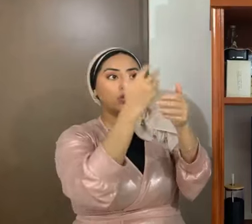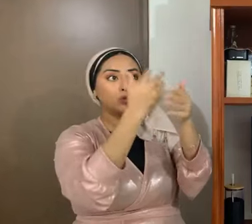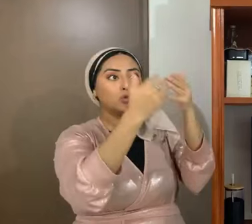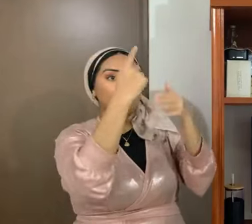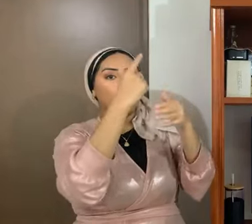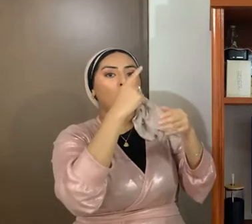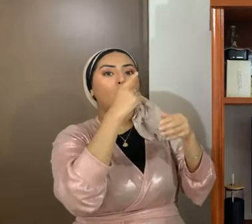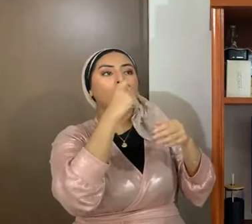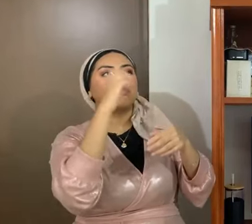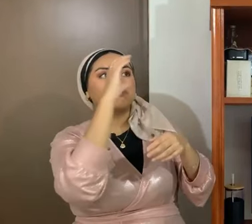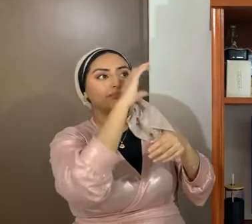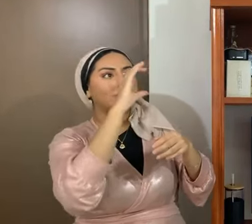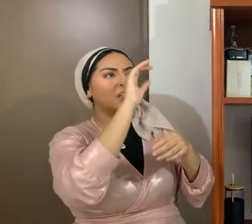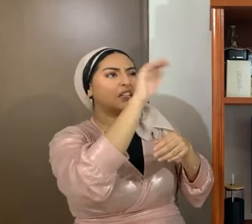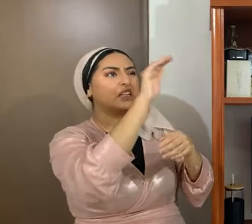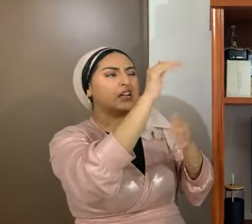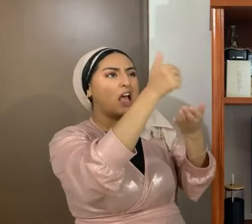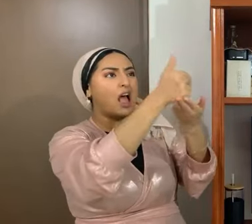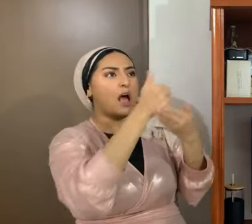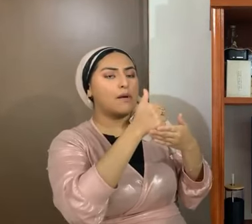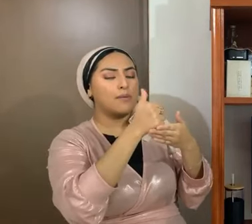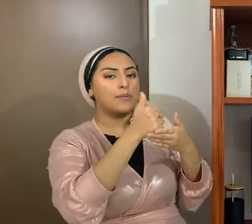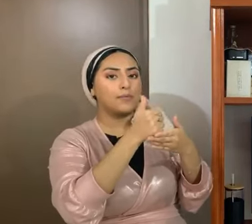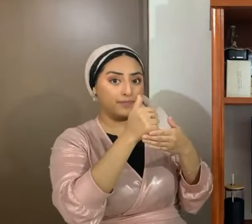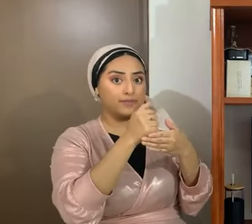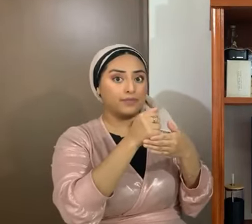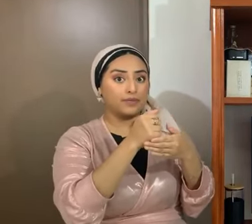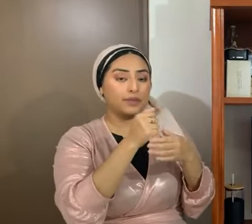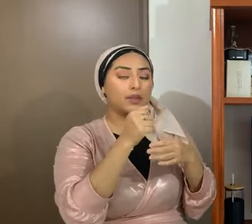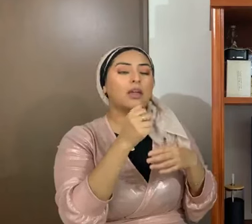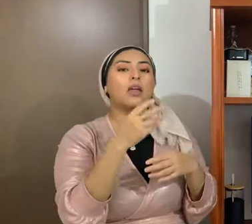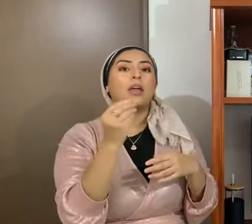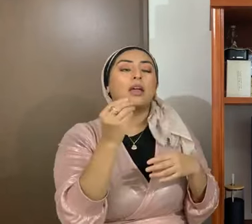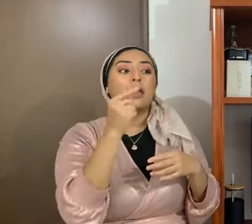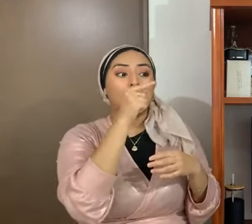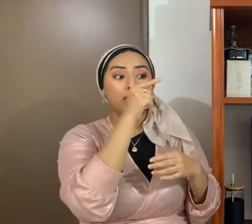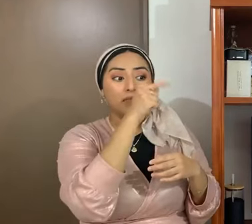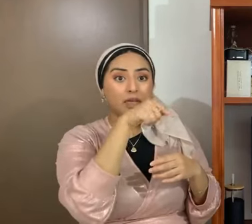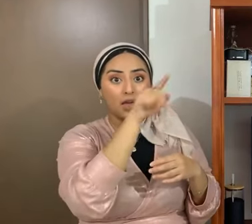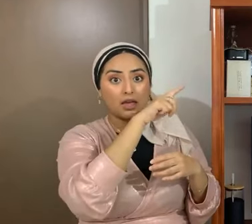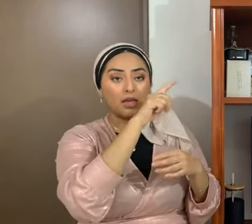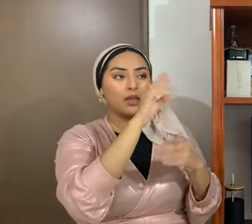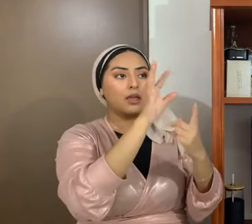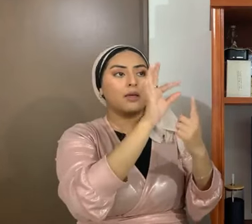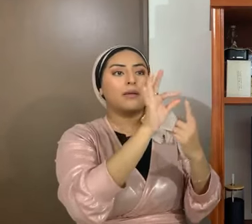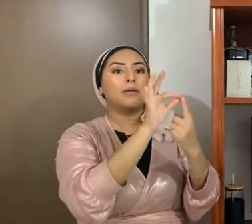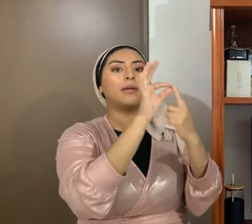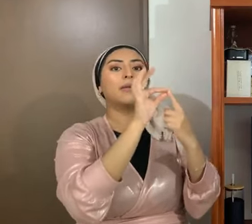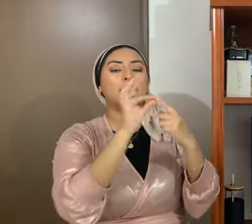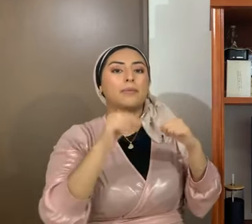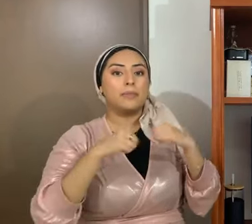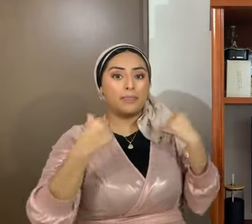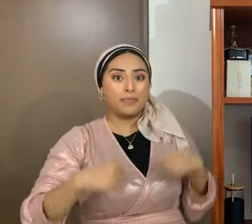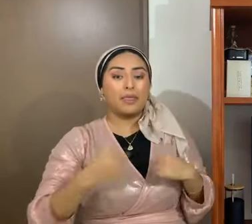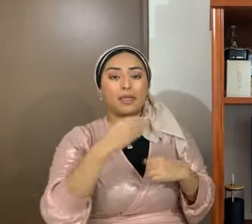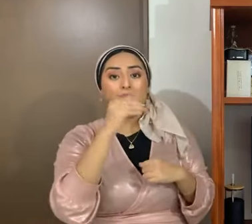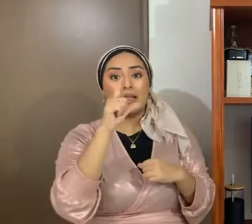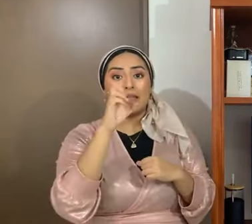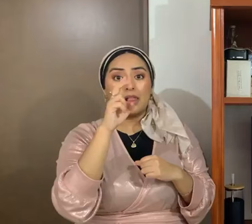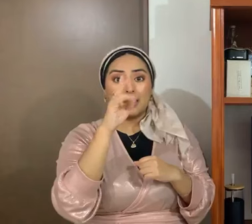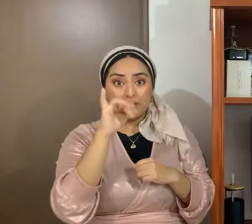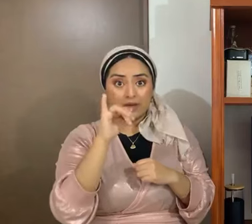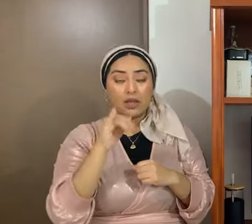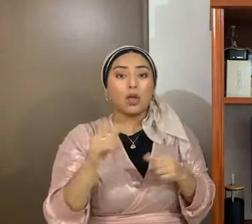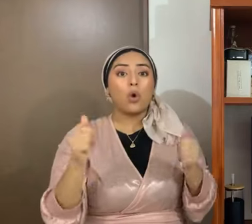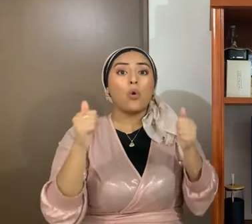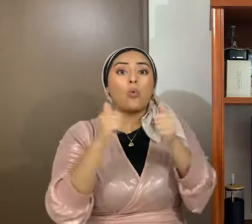quien acudir para consultar a Yahweh. ¿Amén? Y entonces ellos eran distinguidos, los Juanim y los levitas,